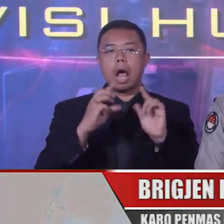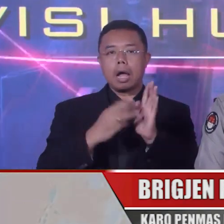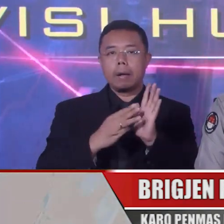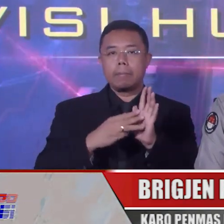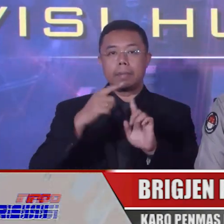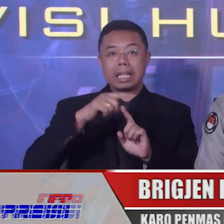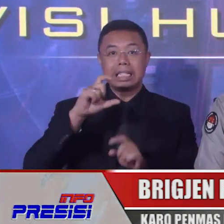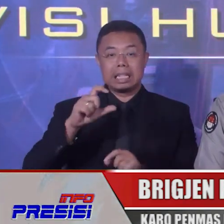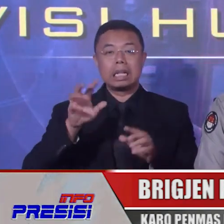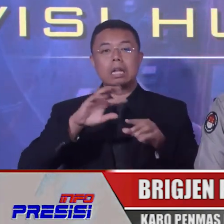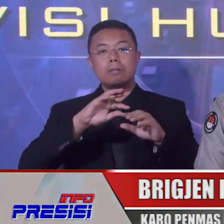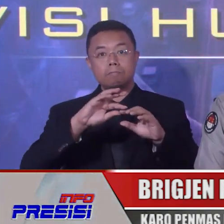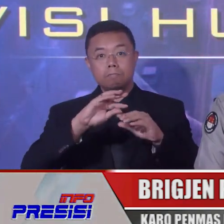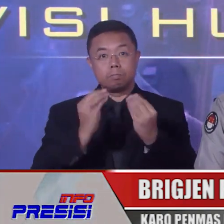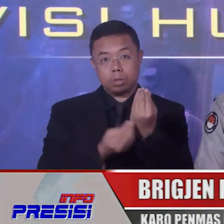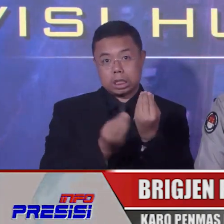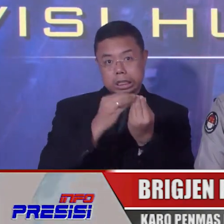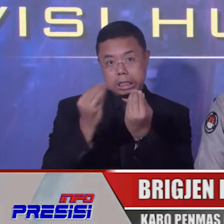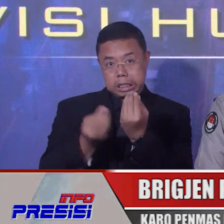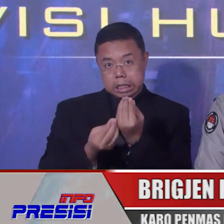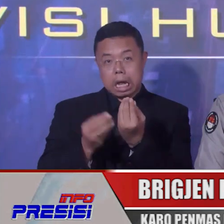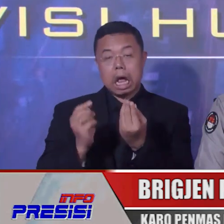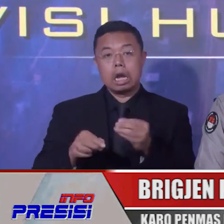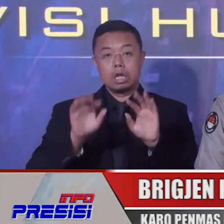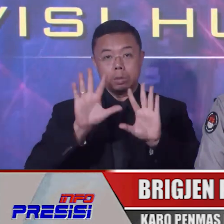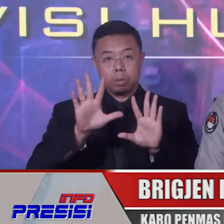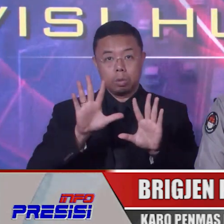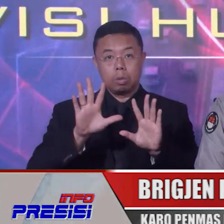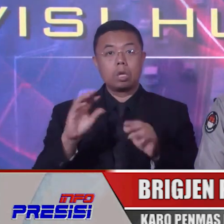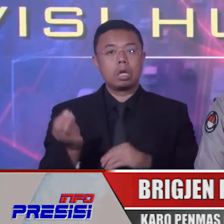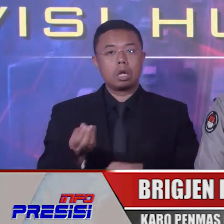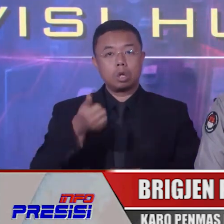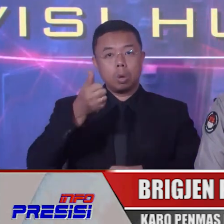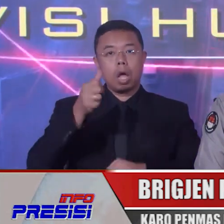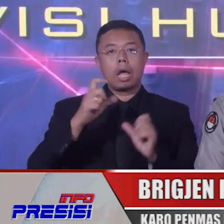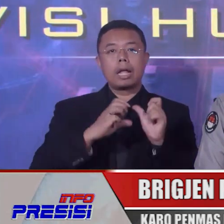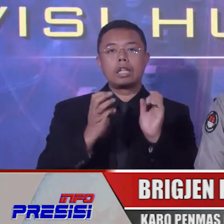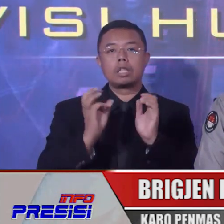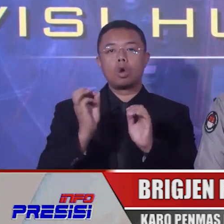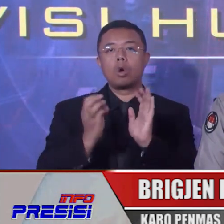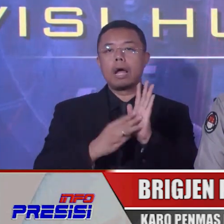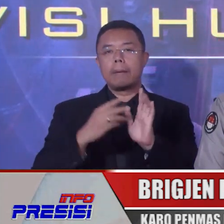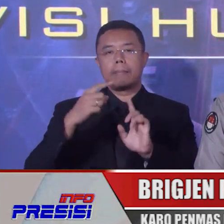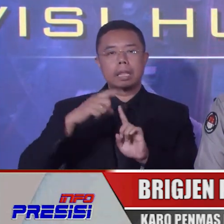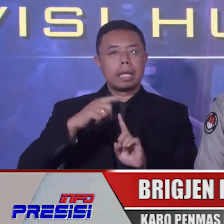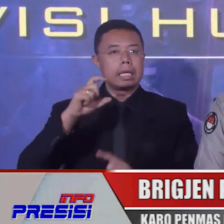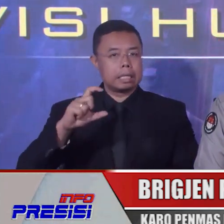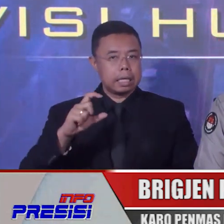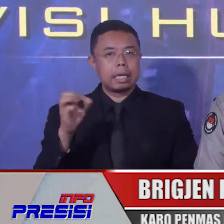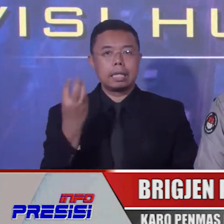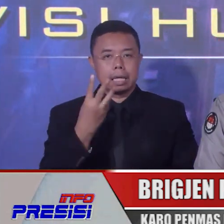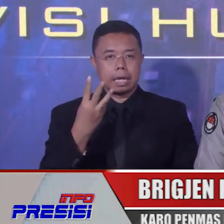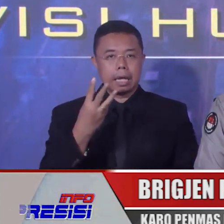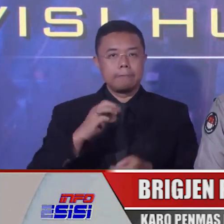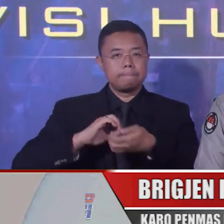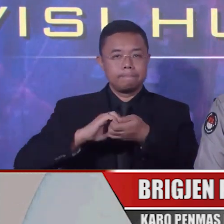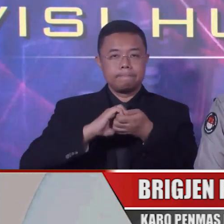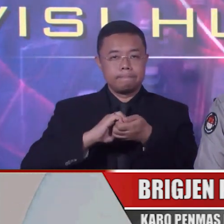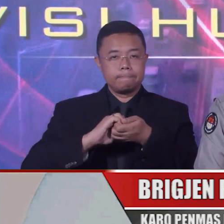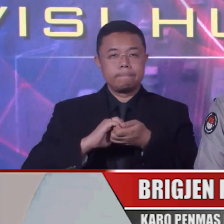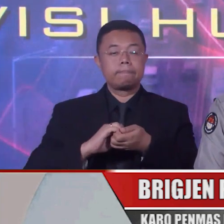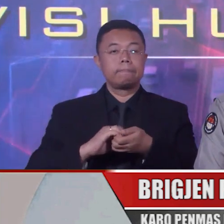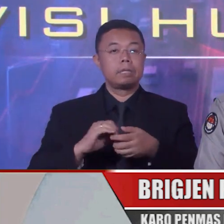anggota delegasi 10 ketua somtc ASEAN 3 negara mitra dialog dan